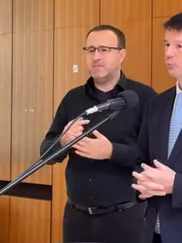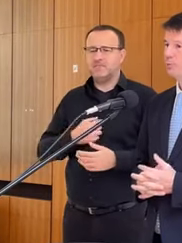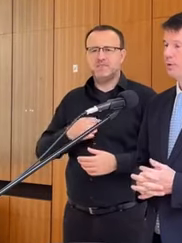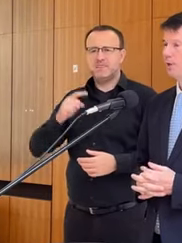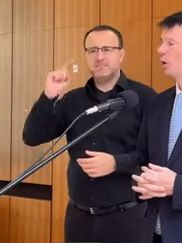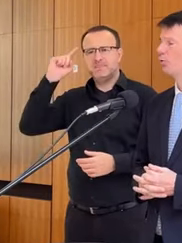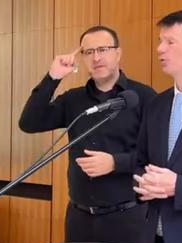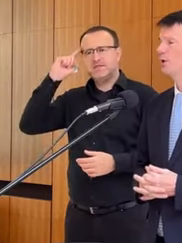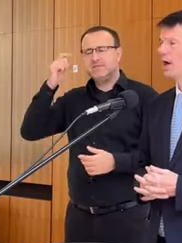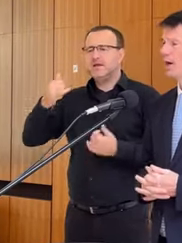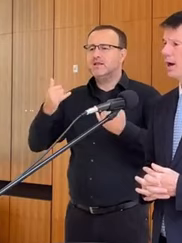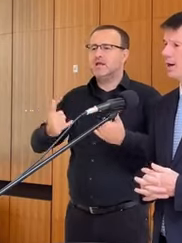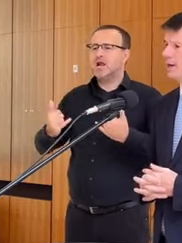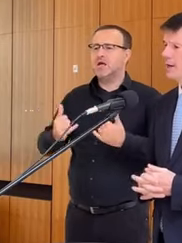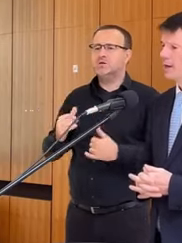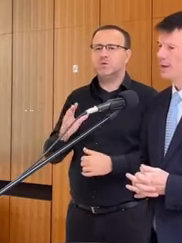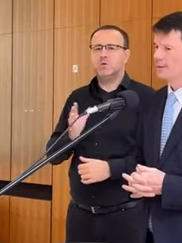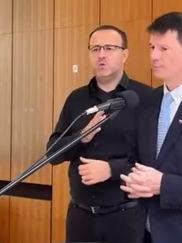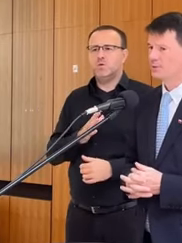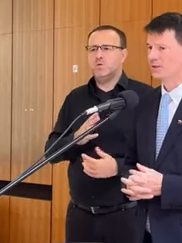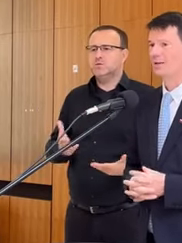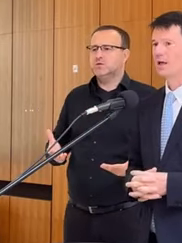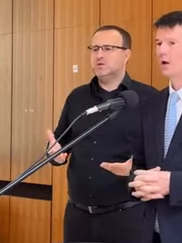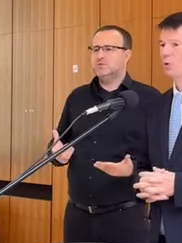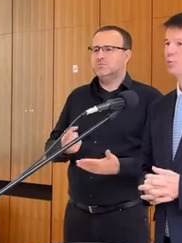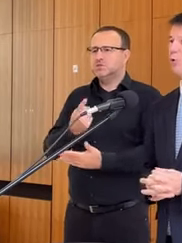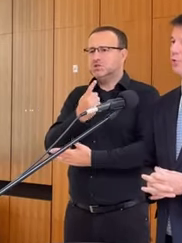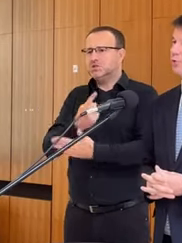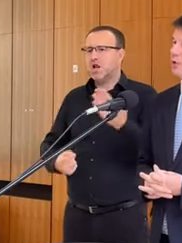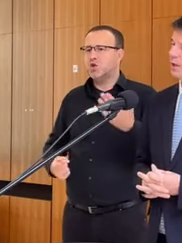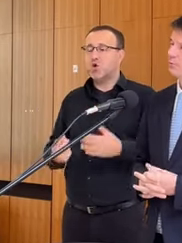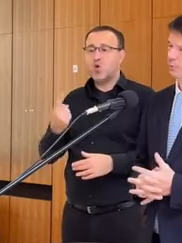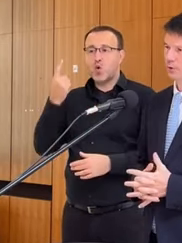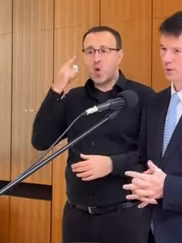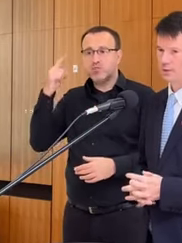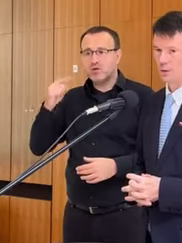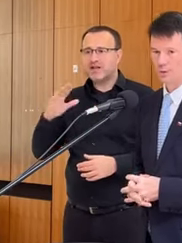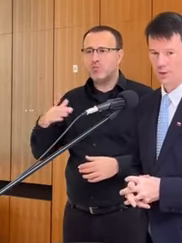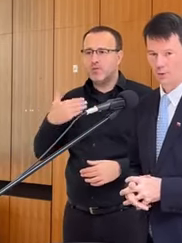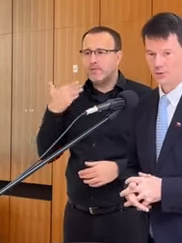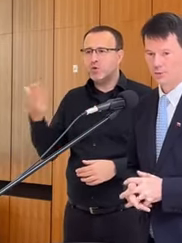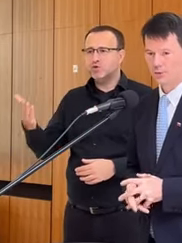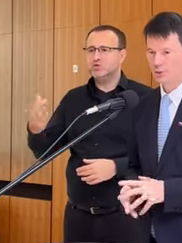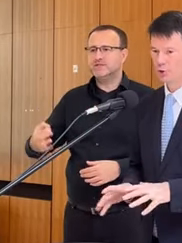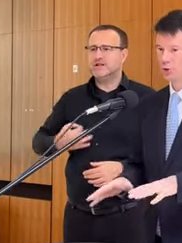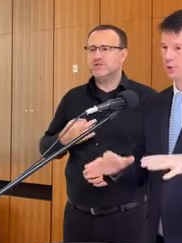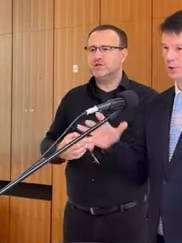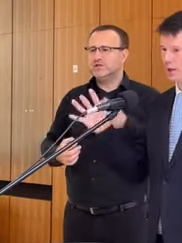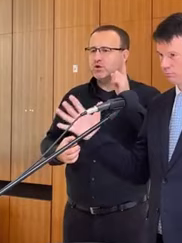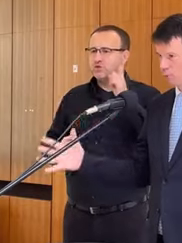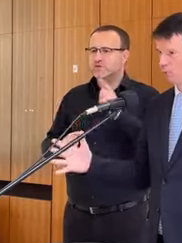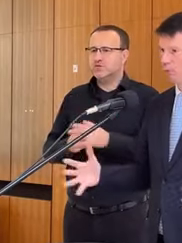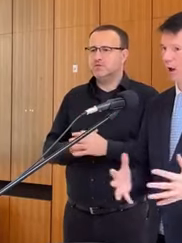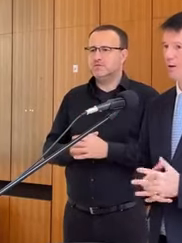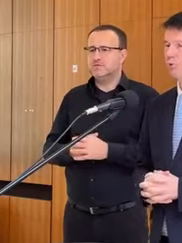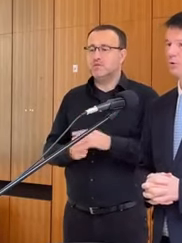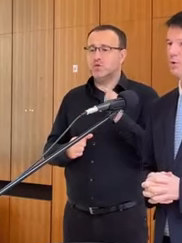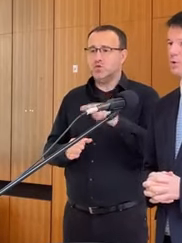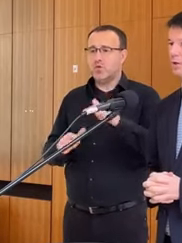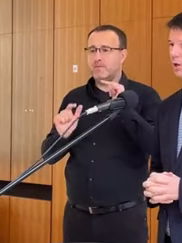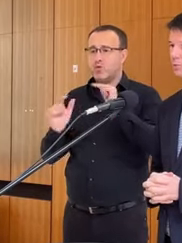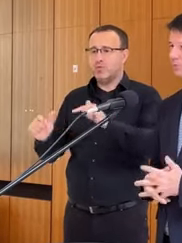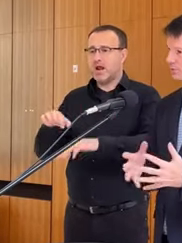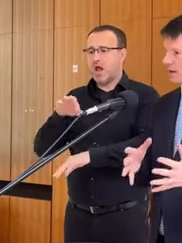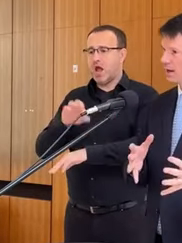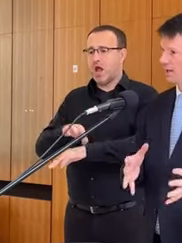v tomto momente hrozí nejaká strata odbornosti alebo poskytovania zdravotnej starostlivosti. Čiže to je tá podpora